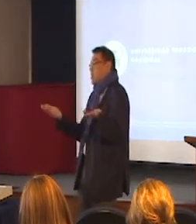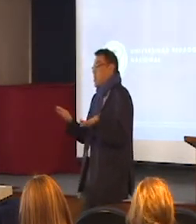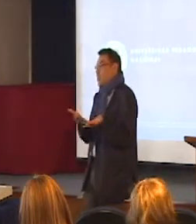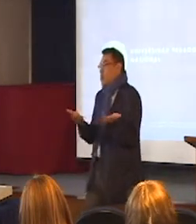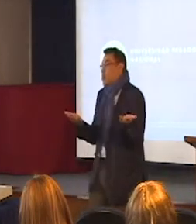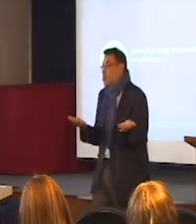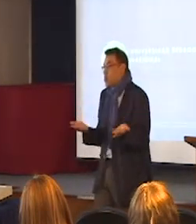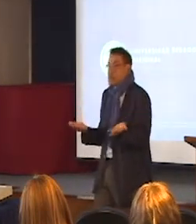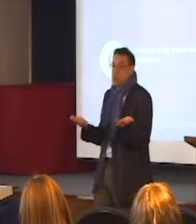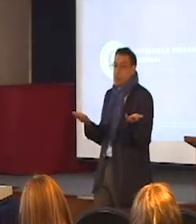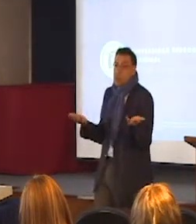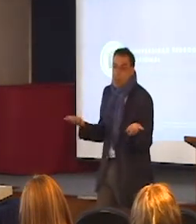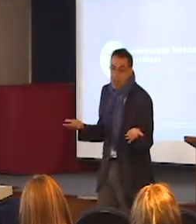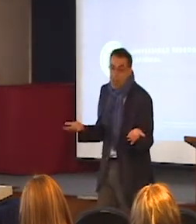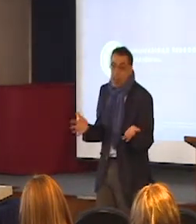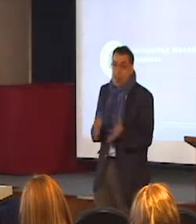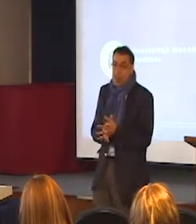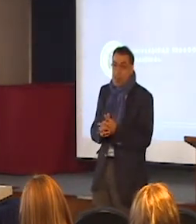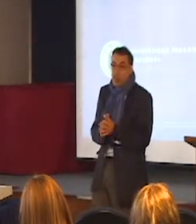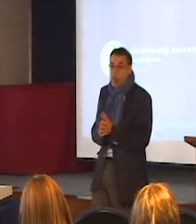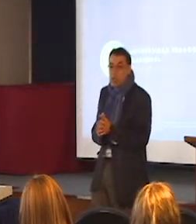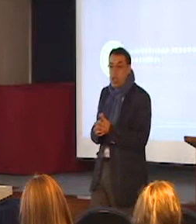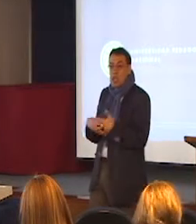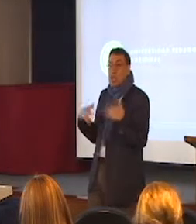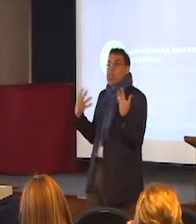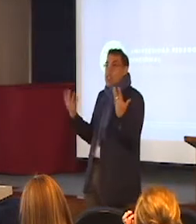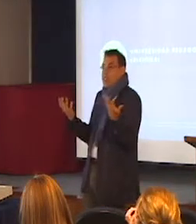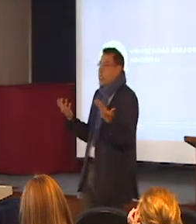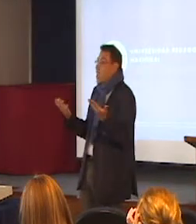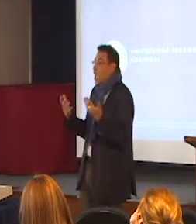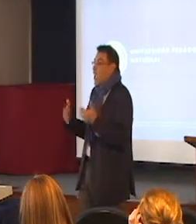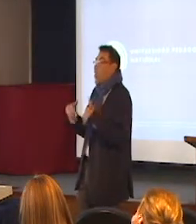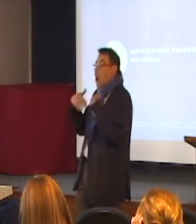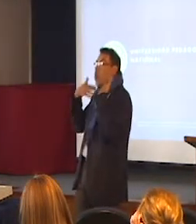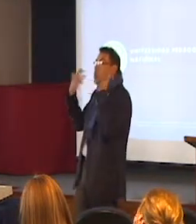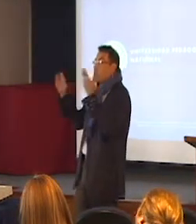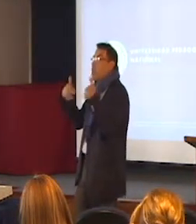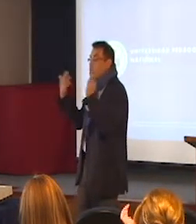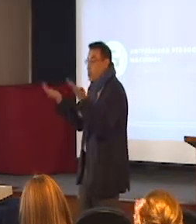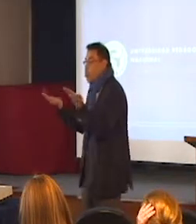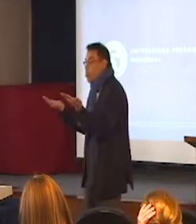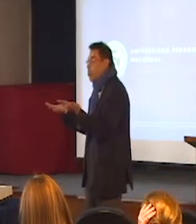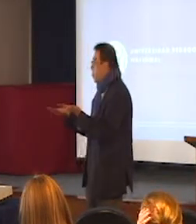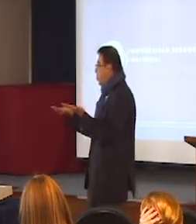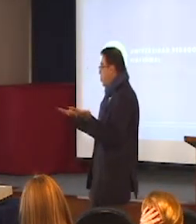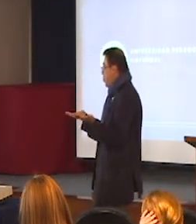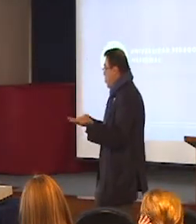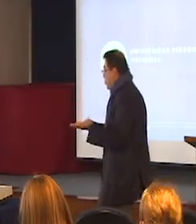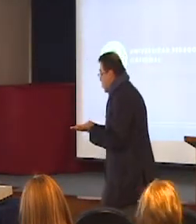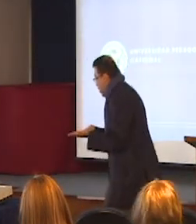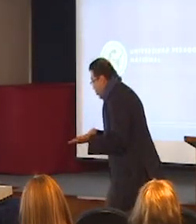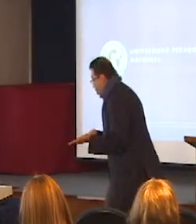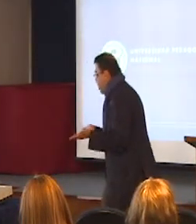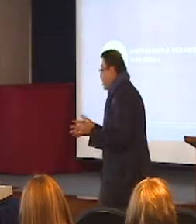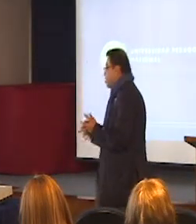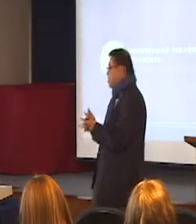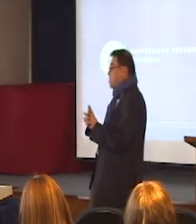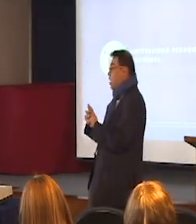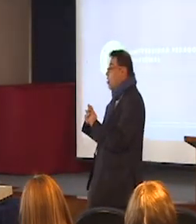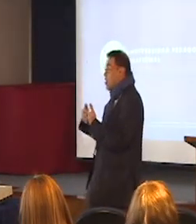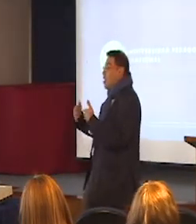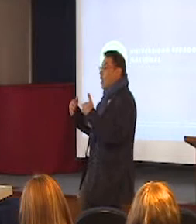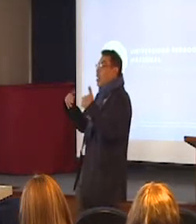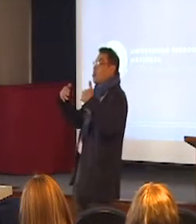de saco me quiero poner y qué sabor de yogur quiero tomar a las medias nueve, para entender que es la comunicación, como a todos en